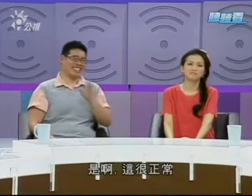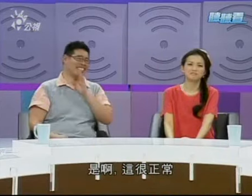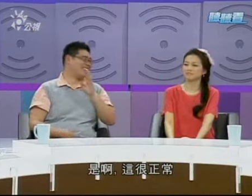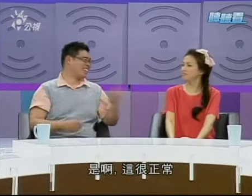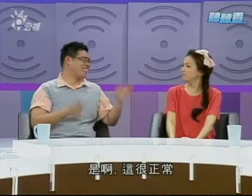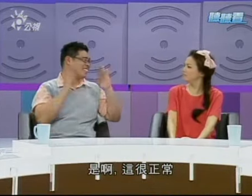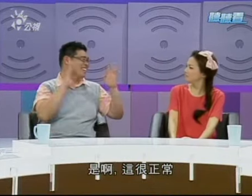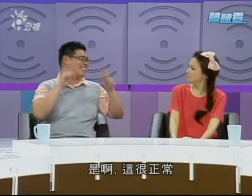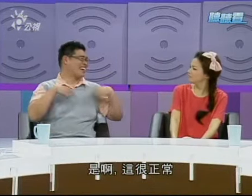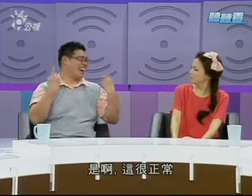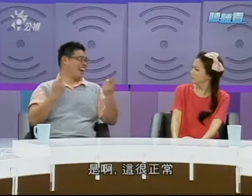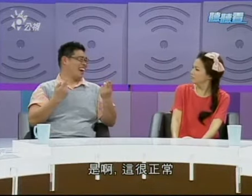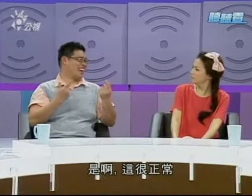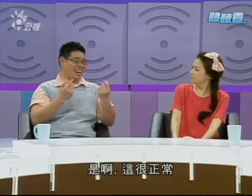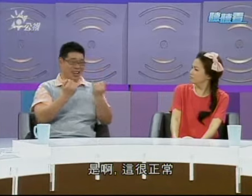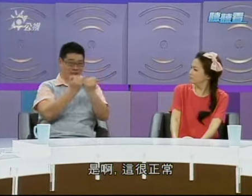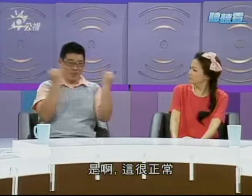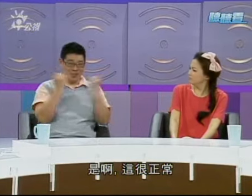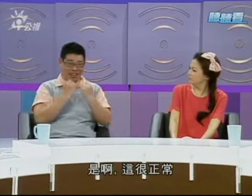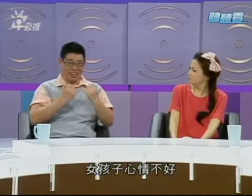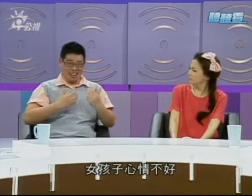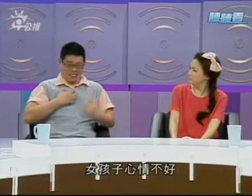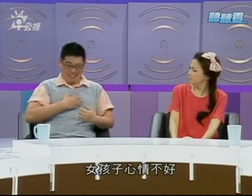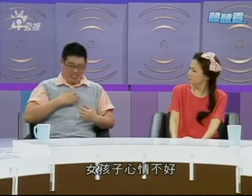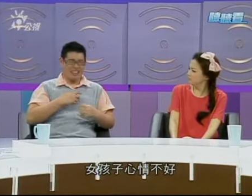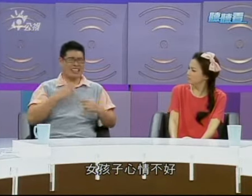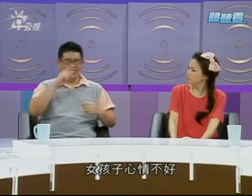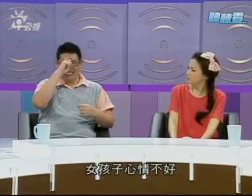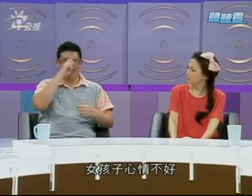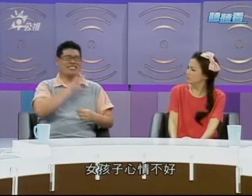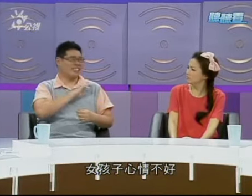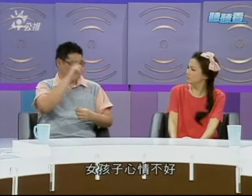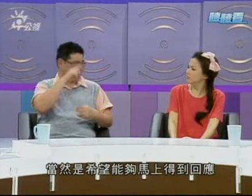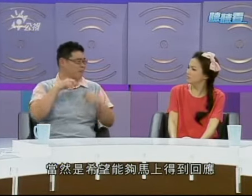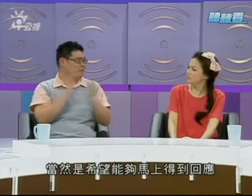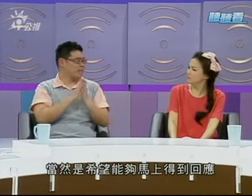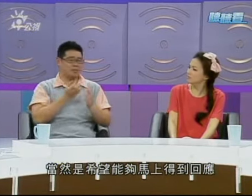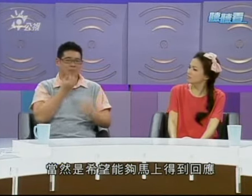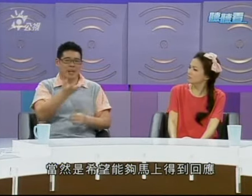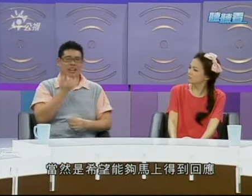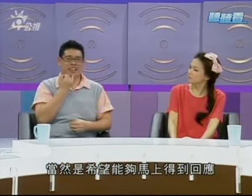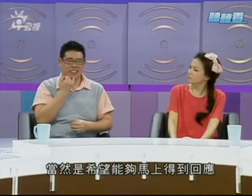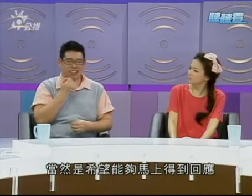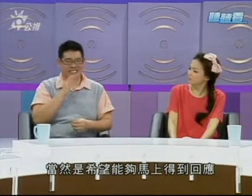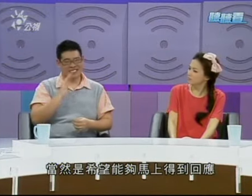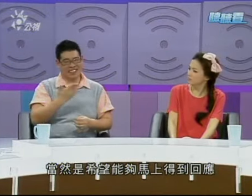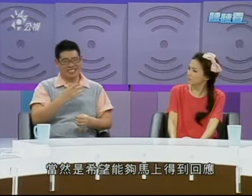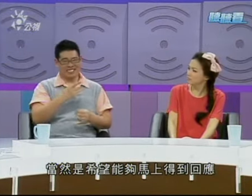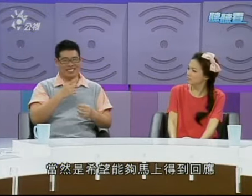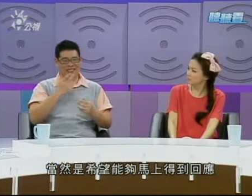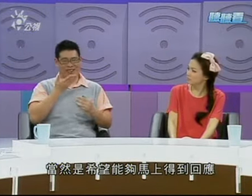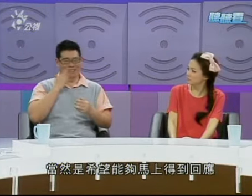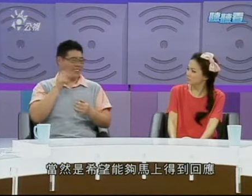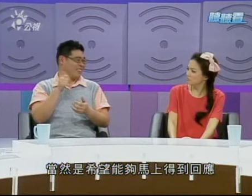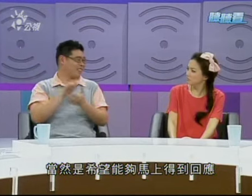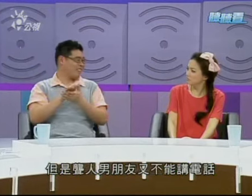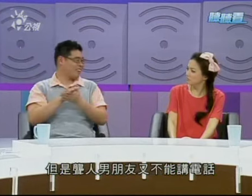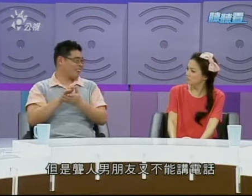是啊 这很正常女孩子心情不好当然是希望能够马上得到回应但是